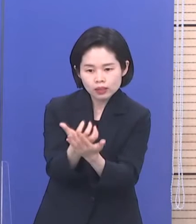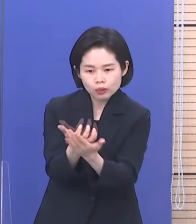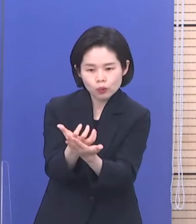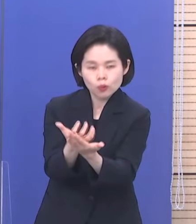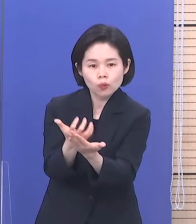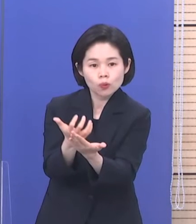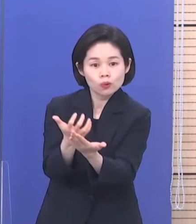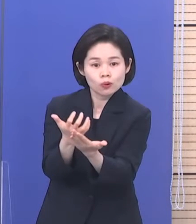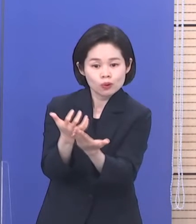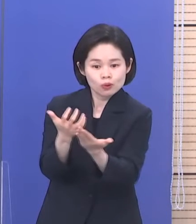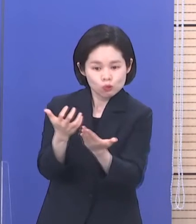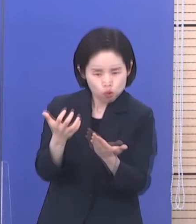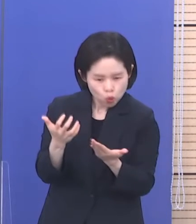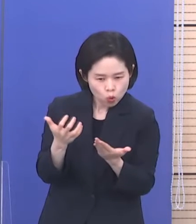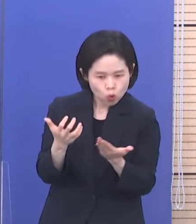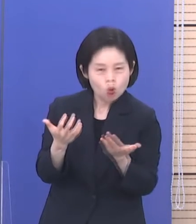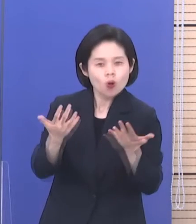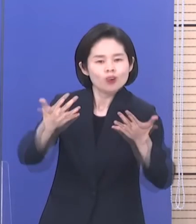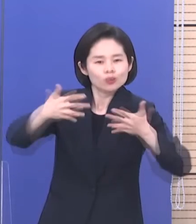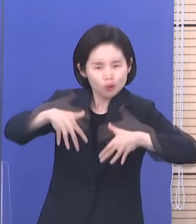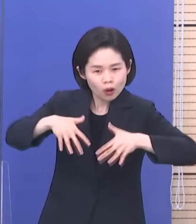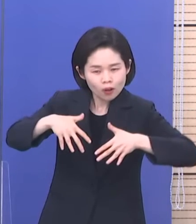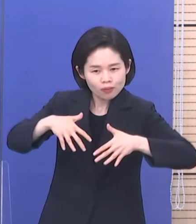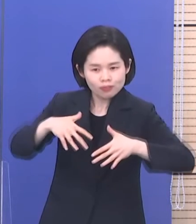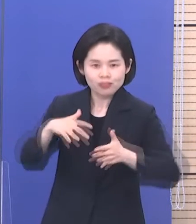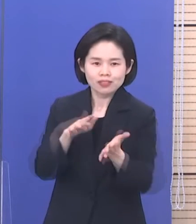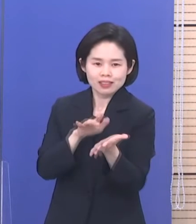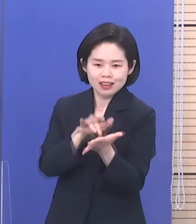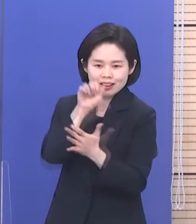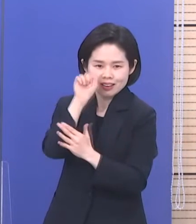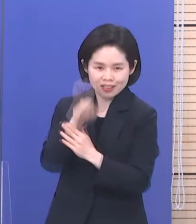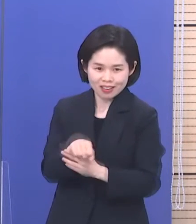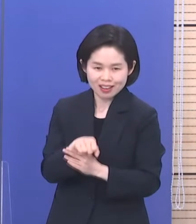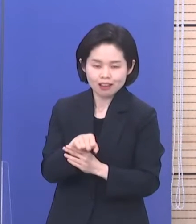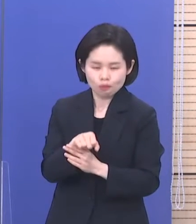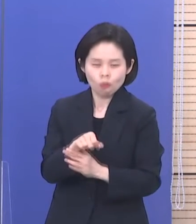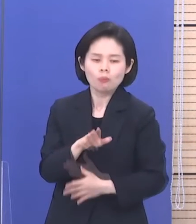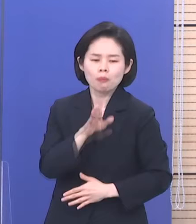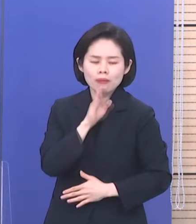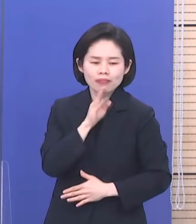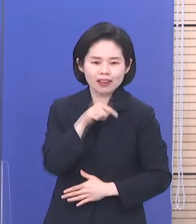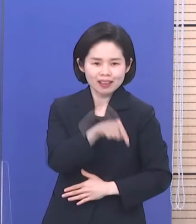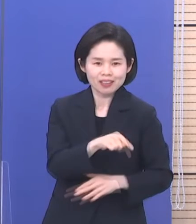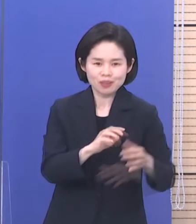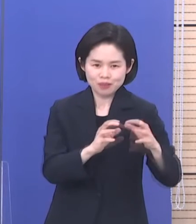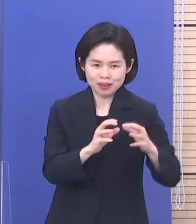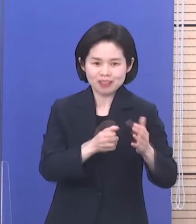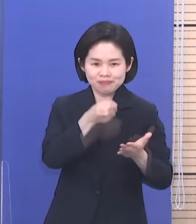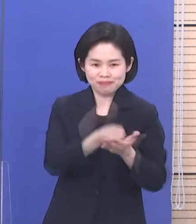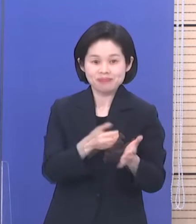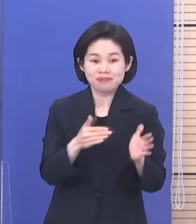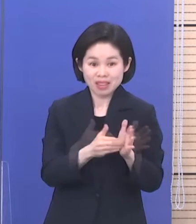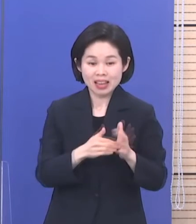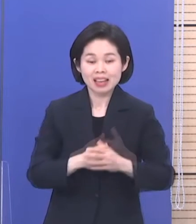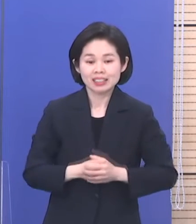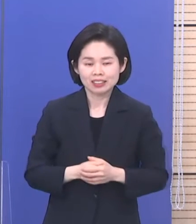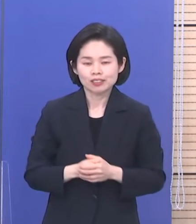허가 이후 제출하는 것을 조건으로 품목 허가가 타당한 것으로 결정하였습니다.